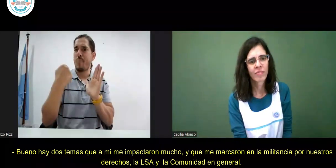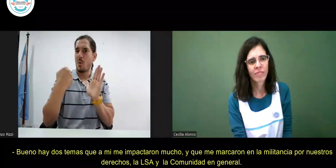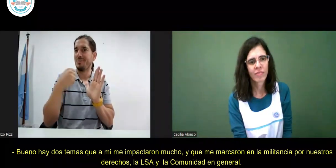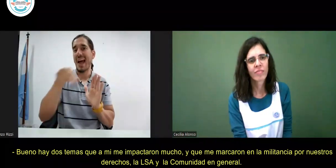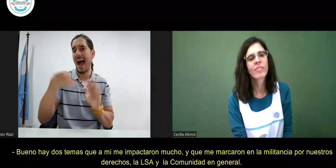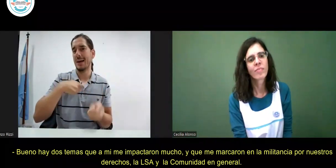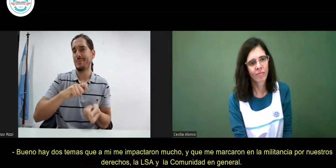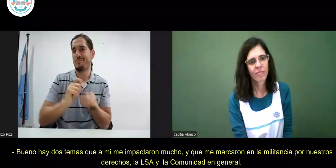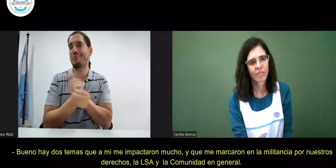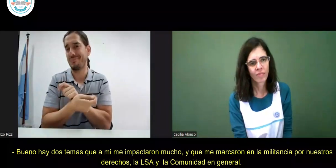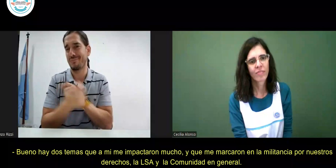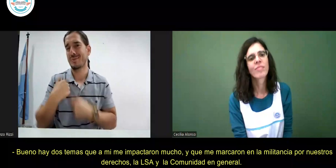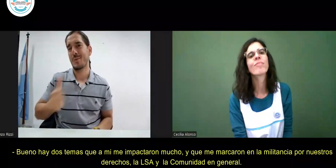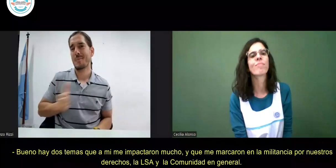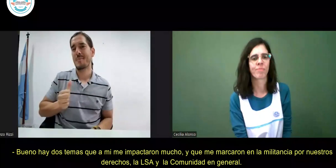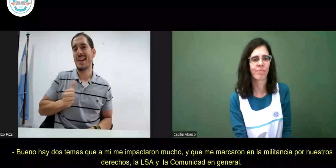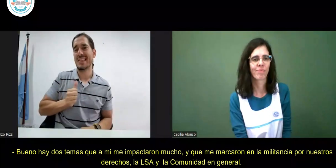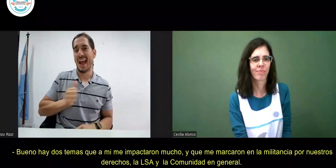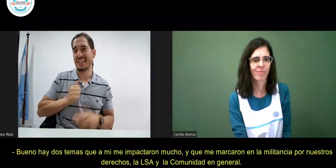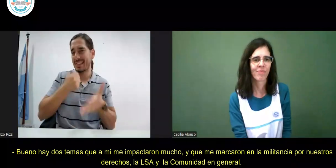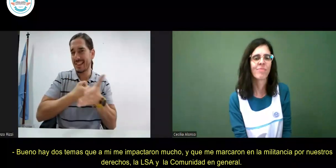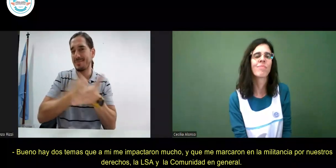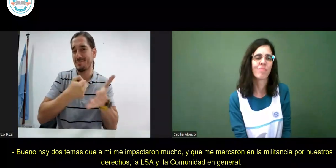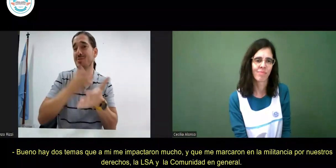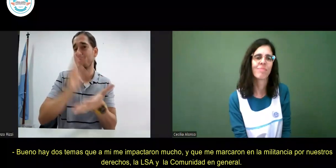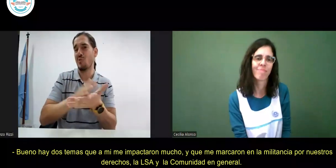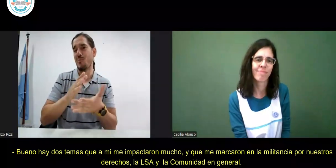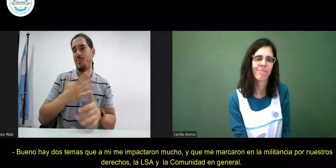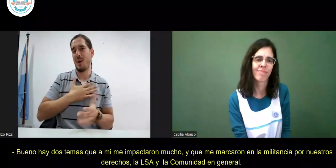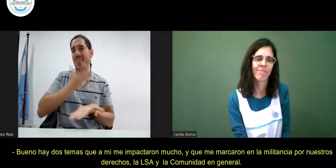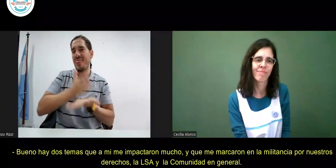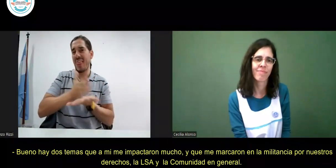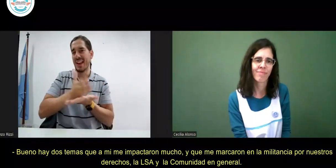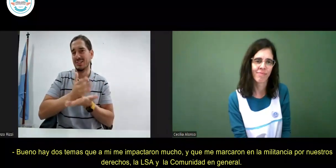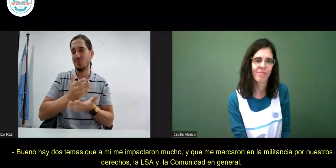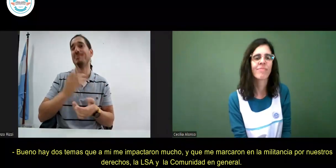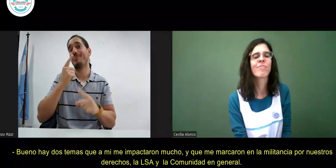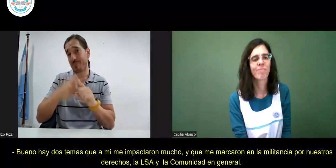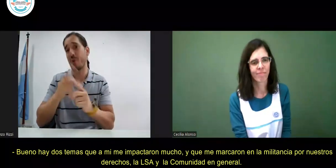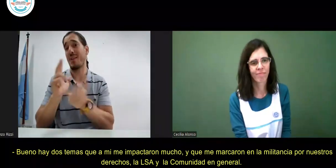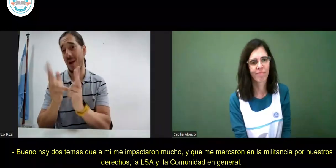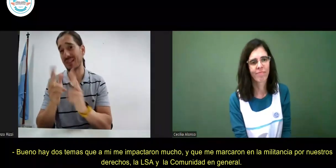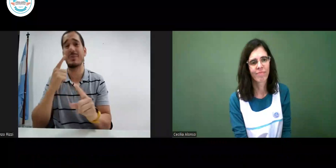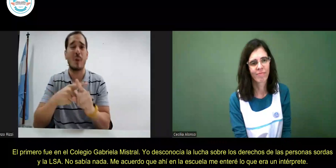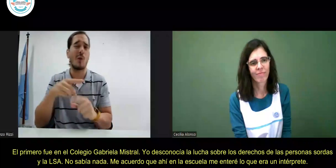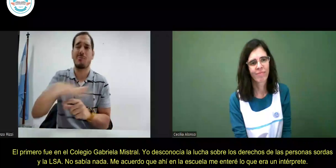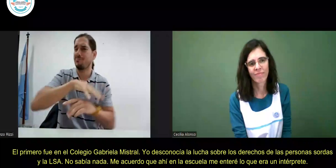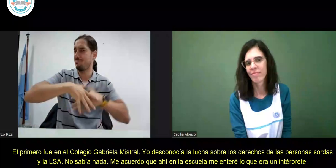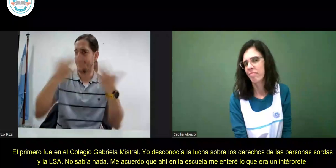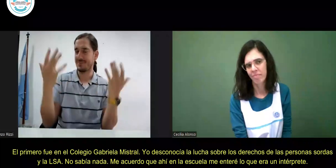me marcaron en la militancia por nuestros derechos, la lengua de señas argentina y la comunidad en